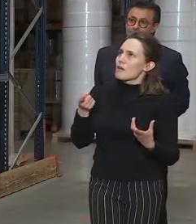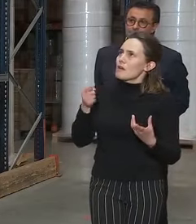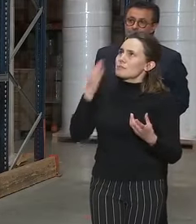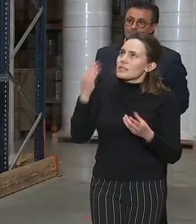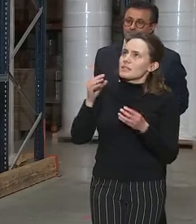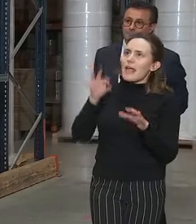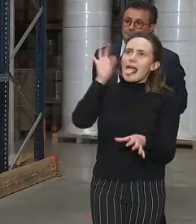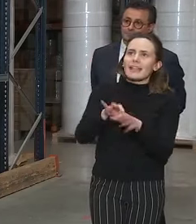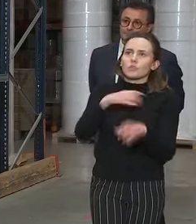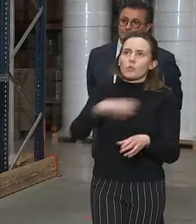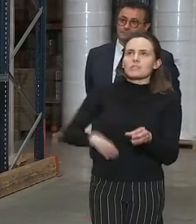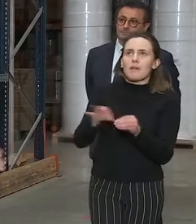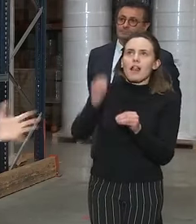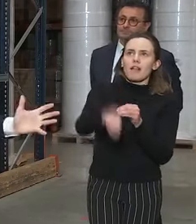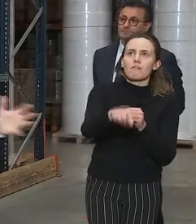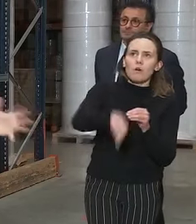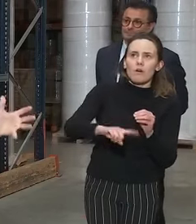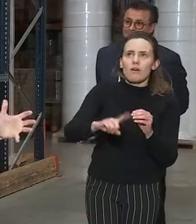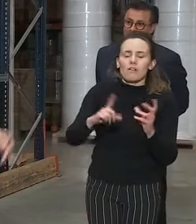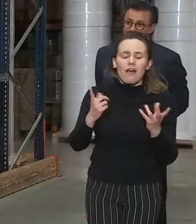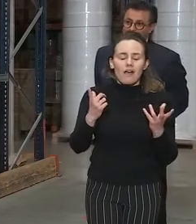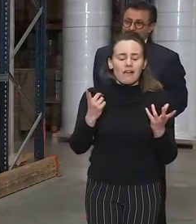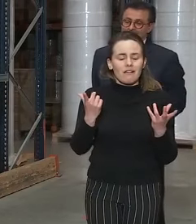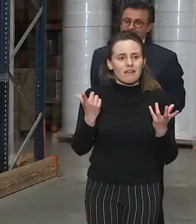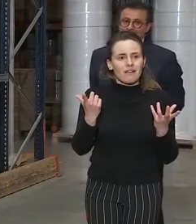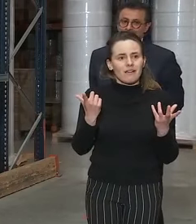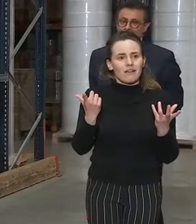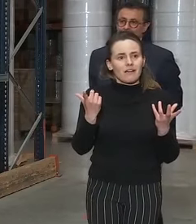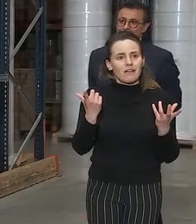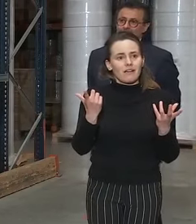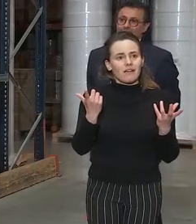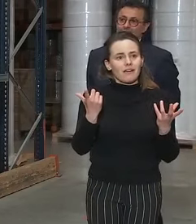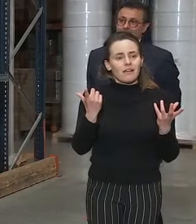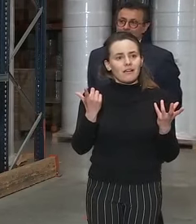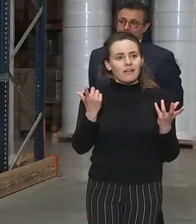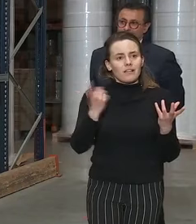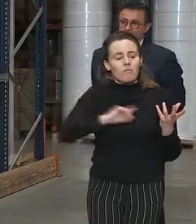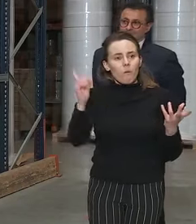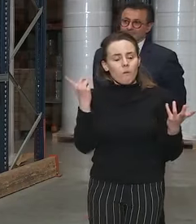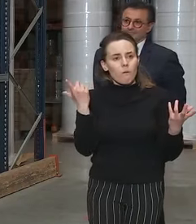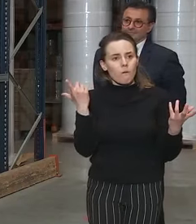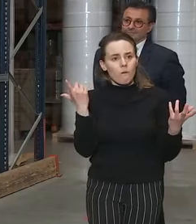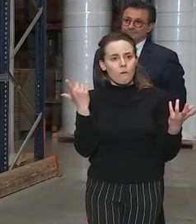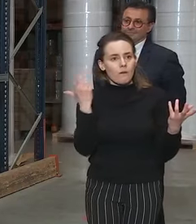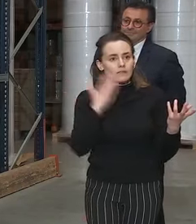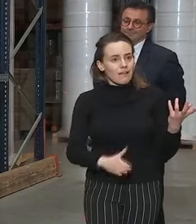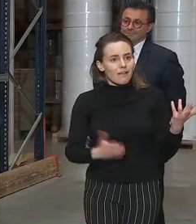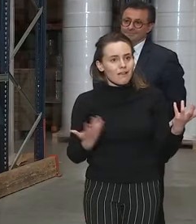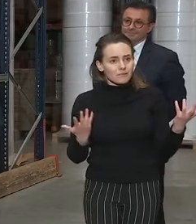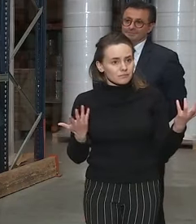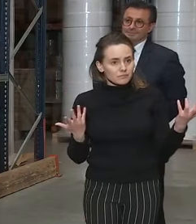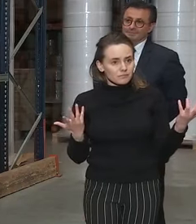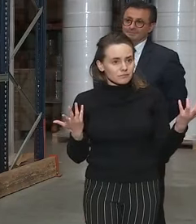mise en scène du gouvernement et va trop loin. Donc, tout le monde a appris. et nous apprenons tous avec beaucoup d'humilité, parce que